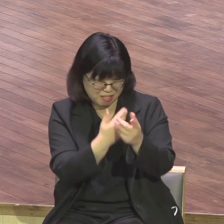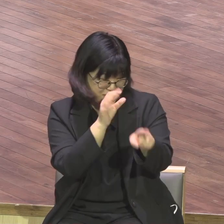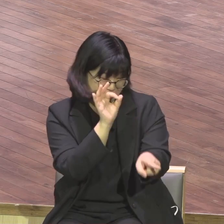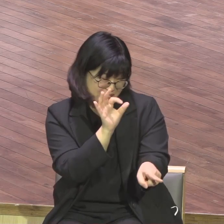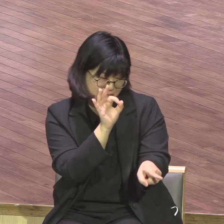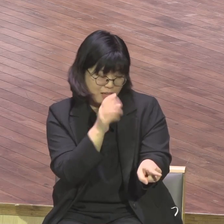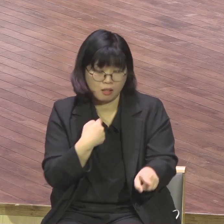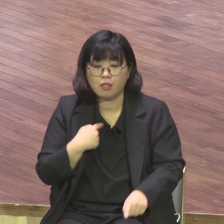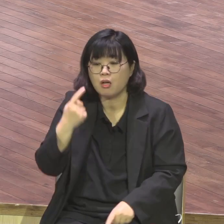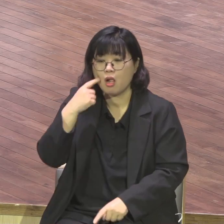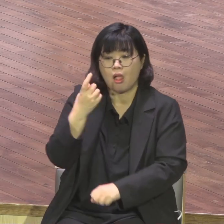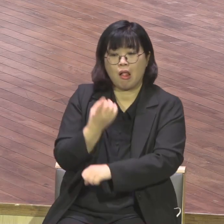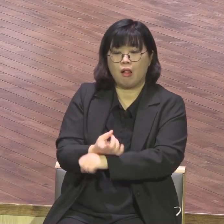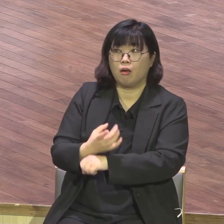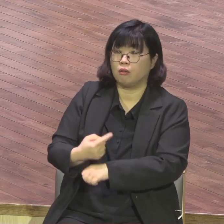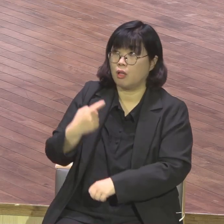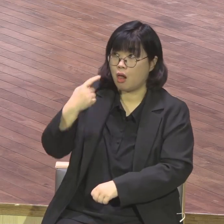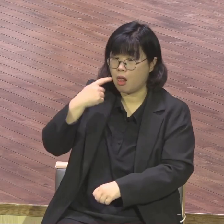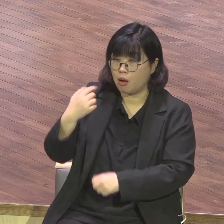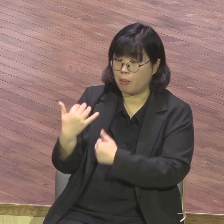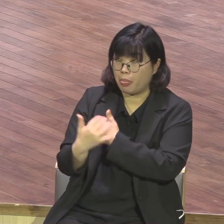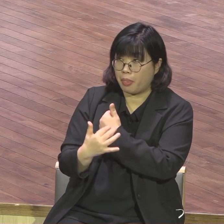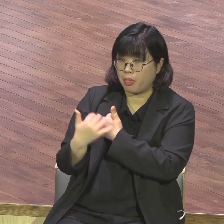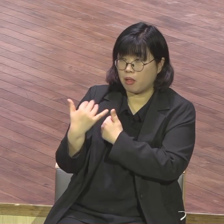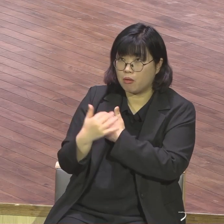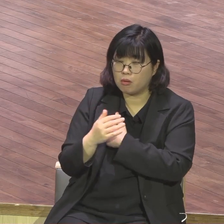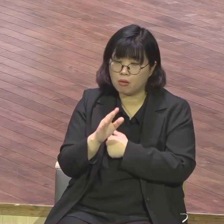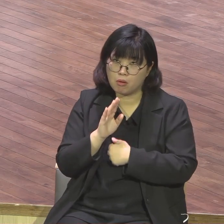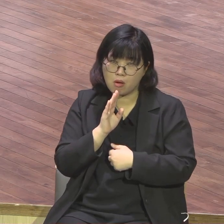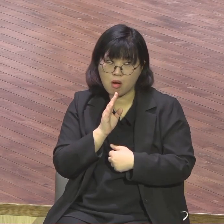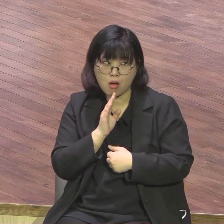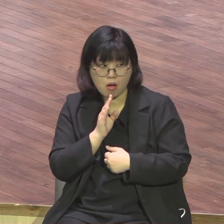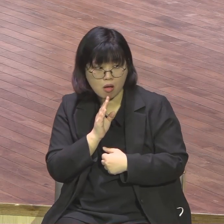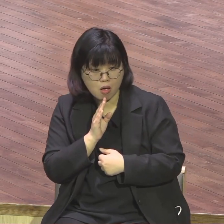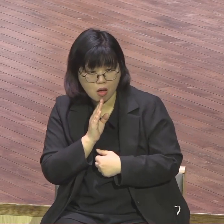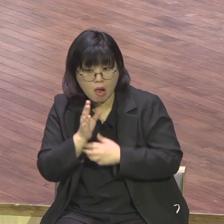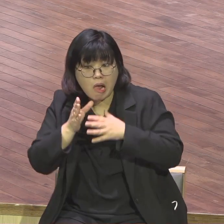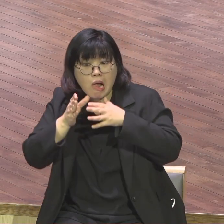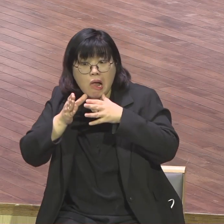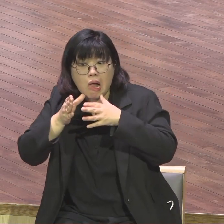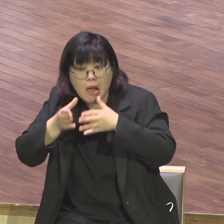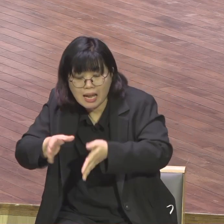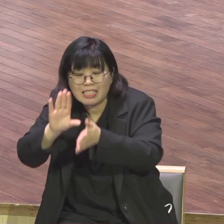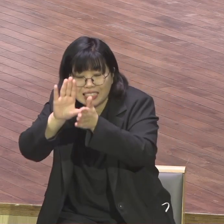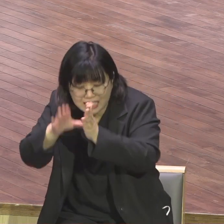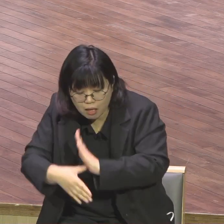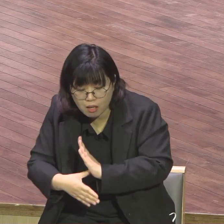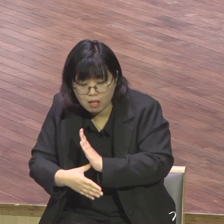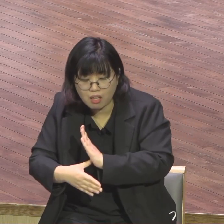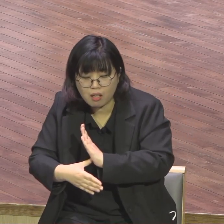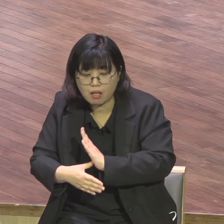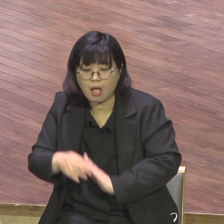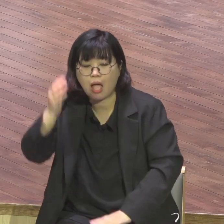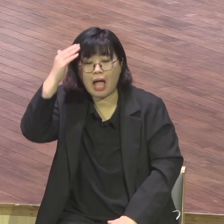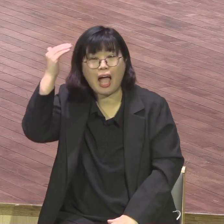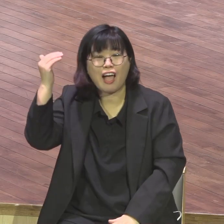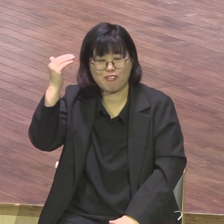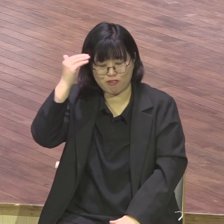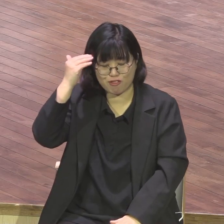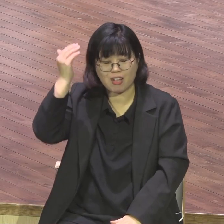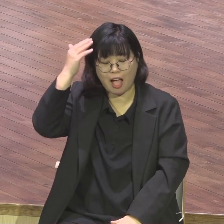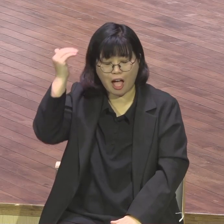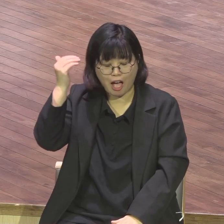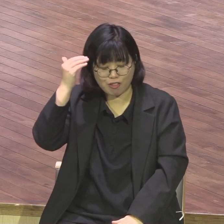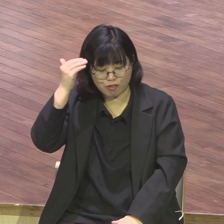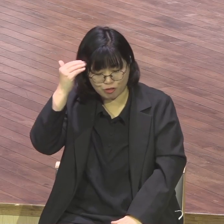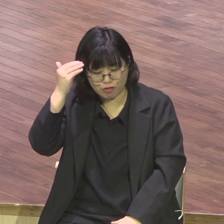글을 못 쓴다. 글을 몰라요. 글을 못 읽어. 글을 못 쓴다니까요. 그런데 기독교인들은요 다 읽었어요. 우리 어머니